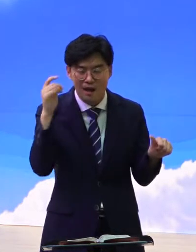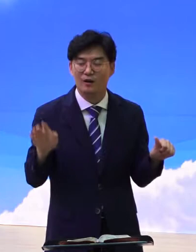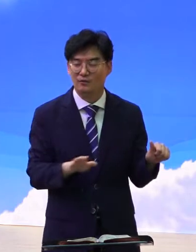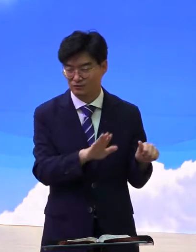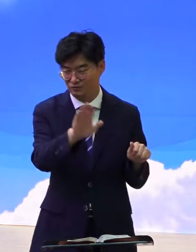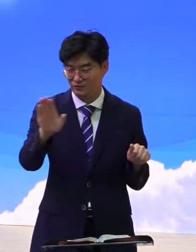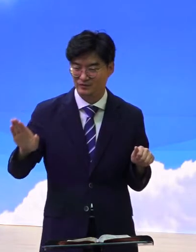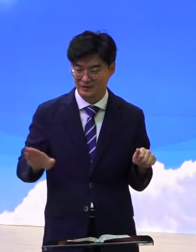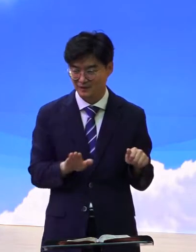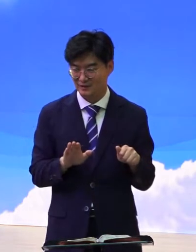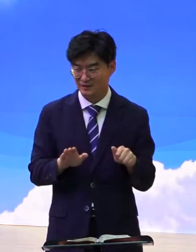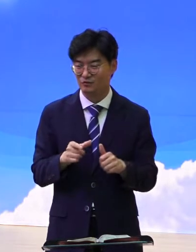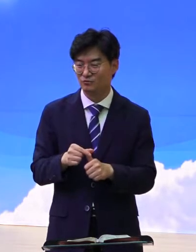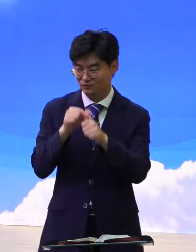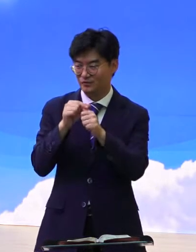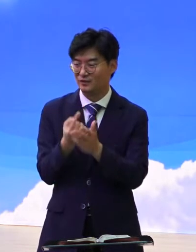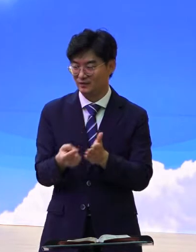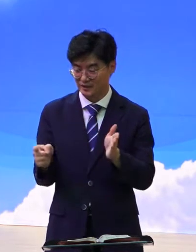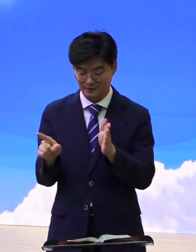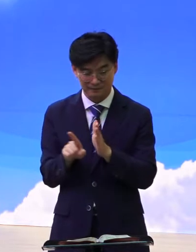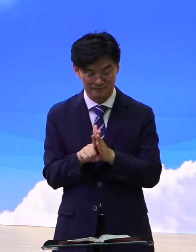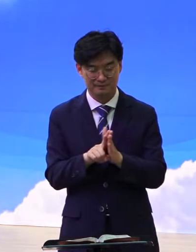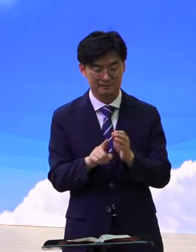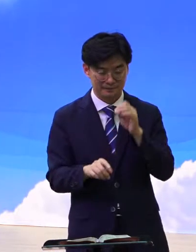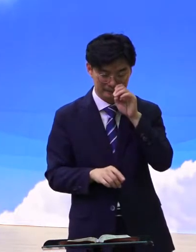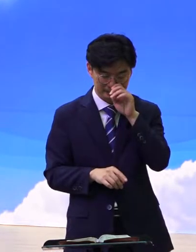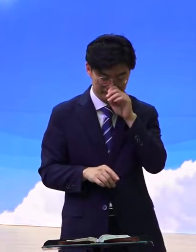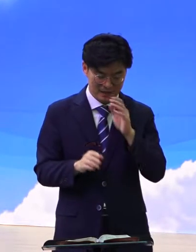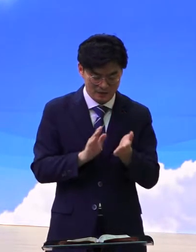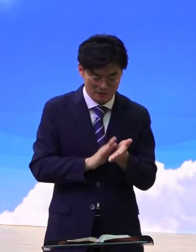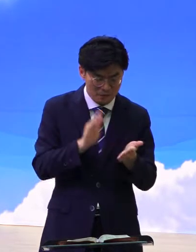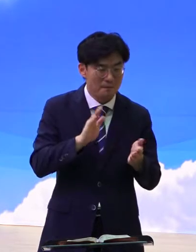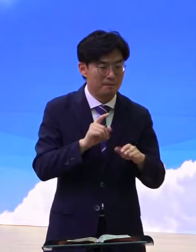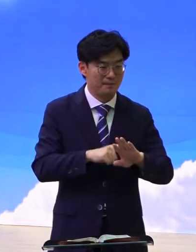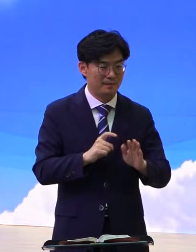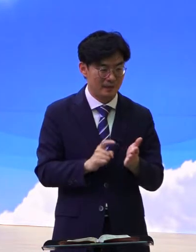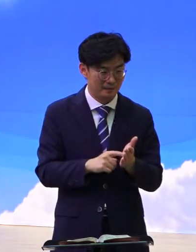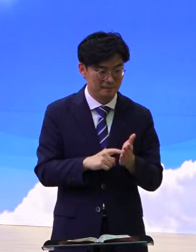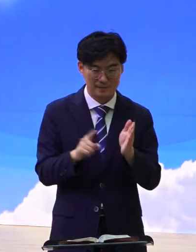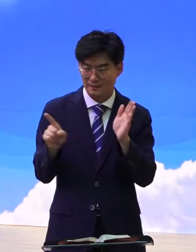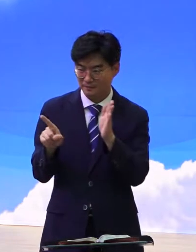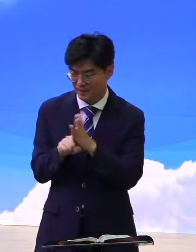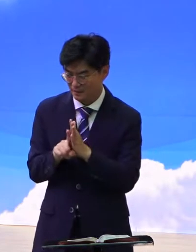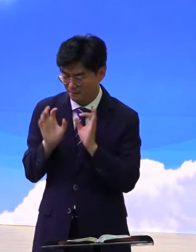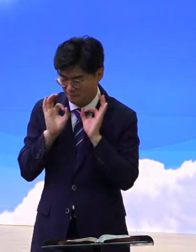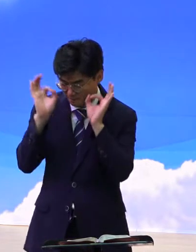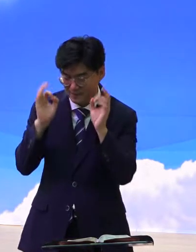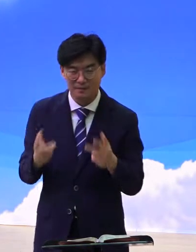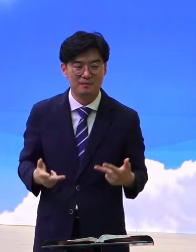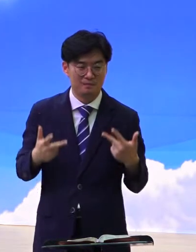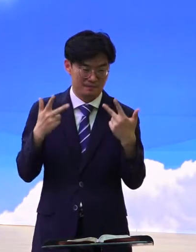예수님께 대한 정말 진실한 헌신, 뜨거운 열정, 힘을 다하는 봉사,